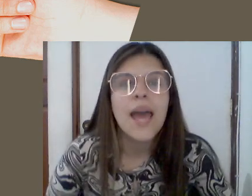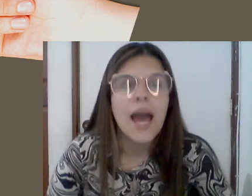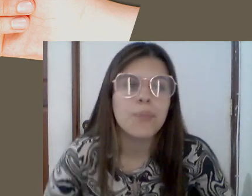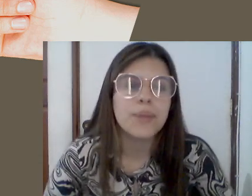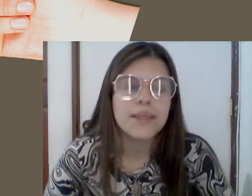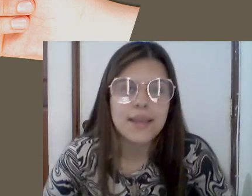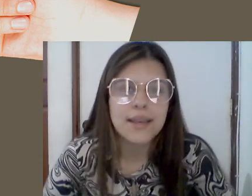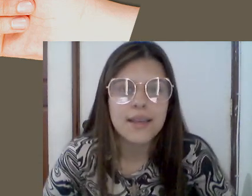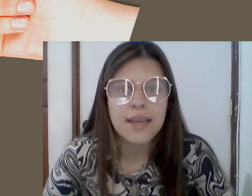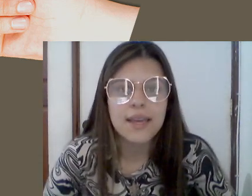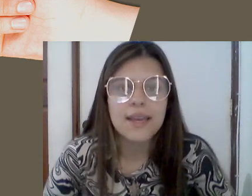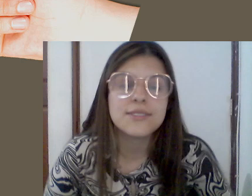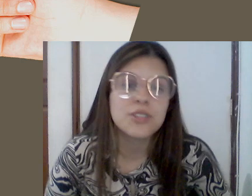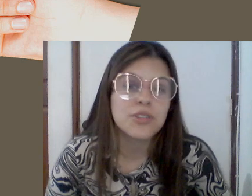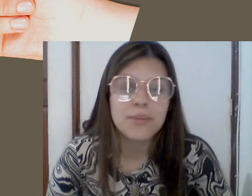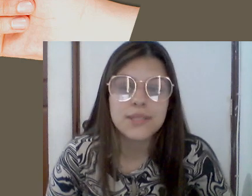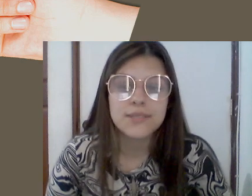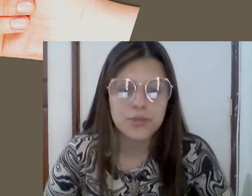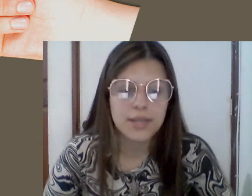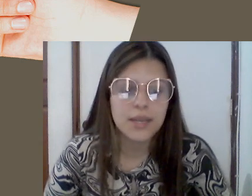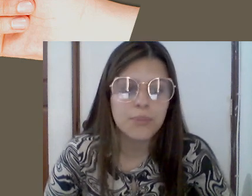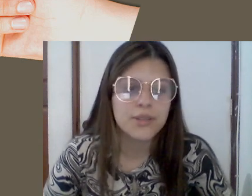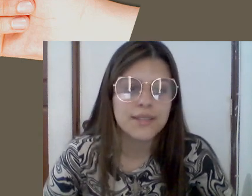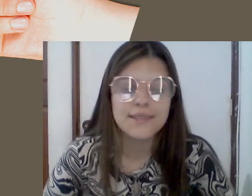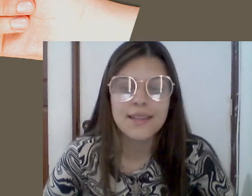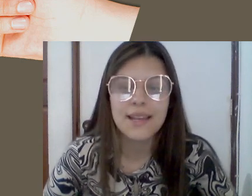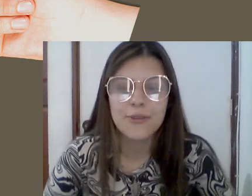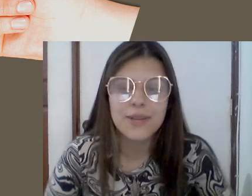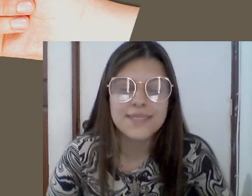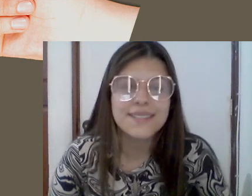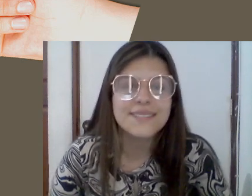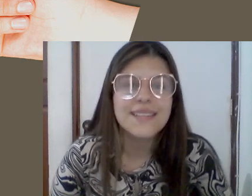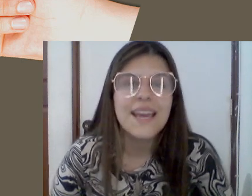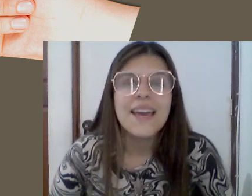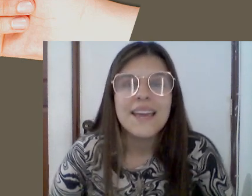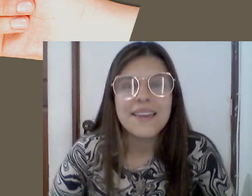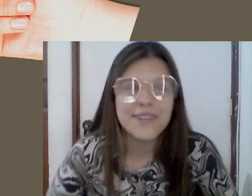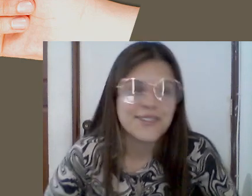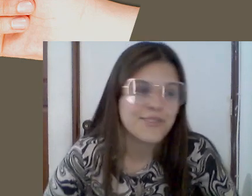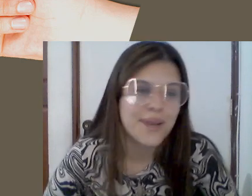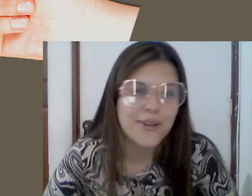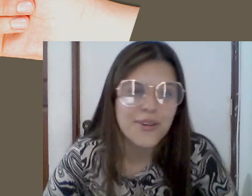de aprender estos temas que son tan importantes en la lengua de señas,